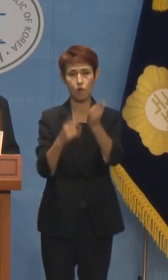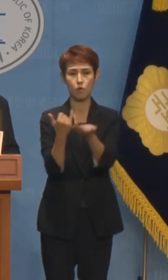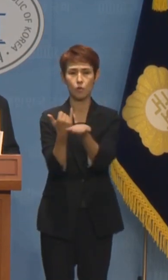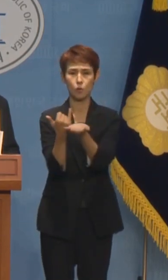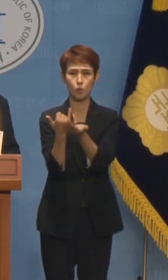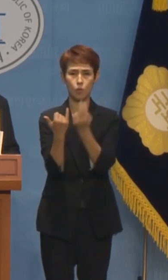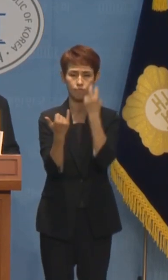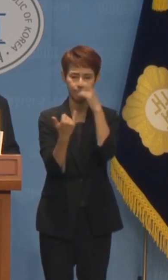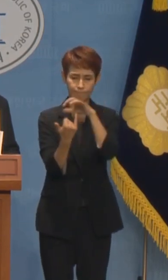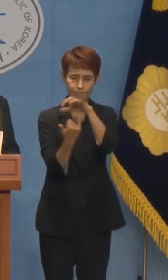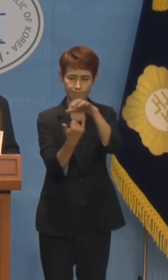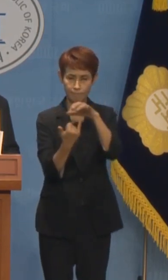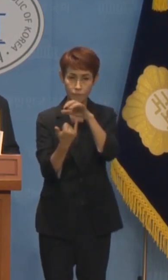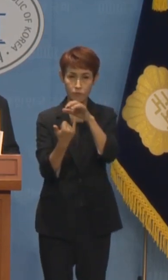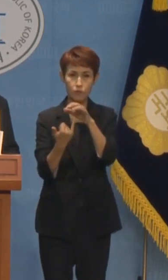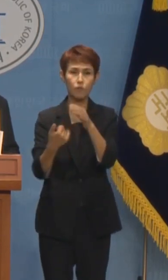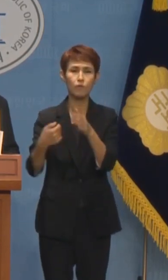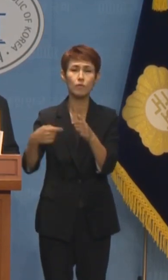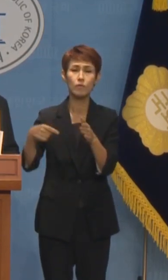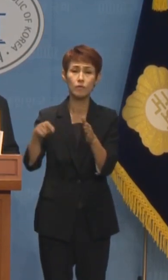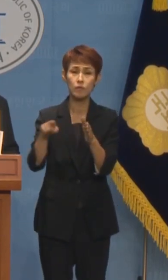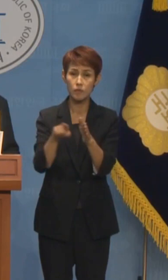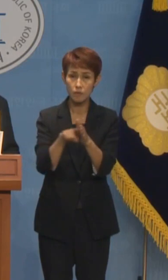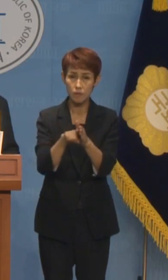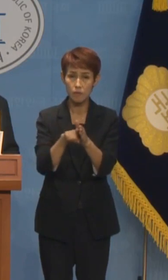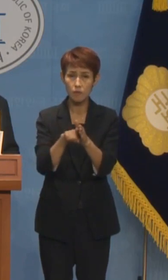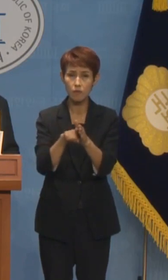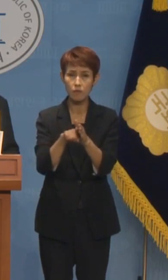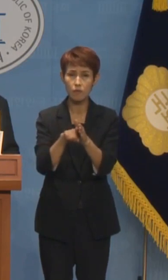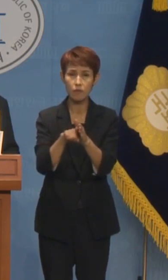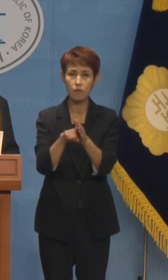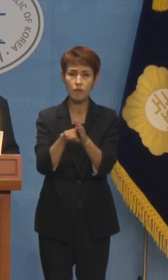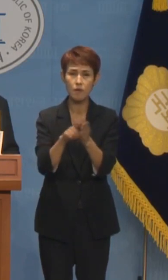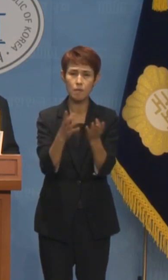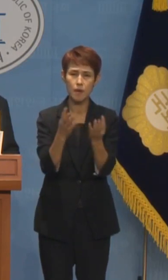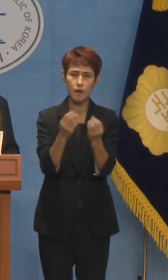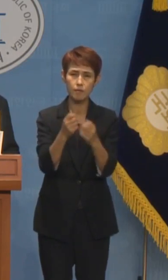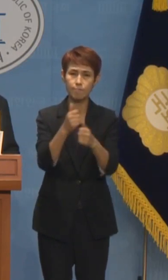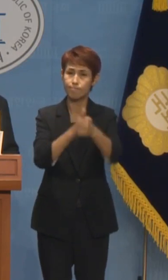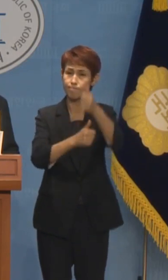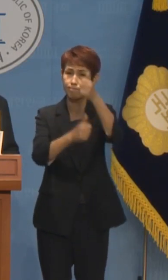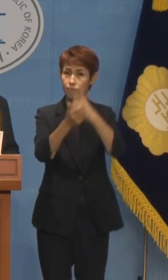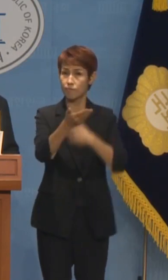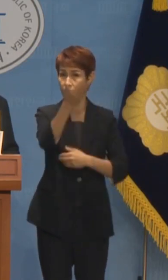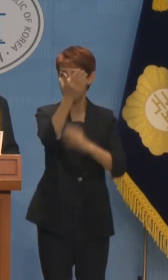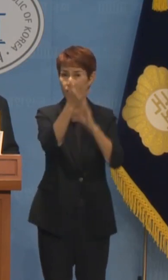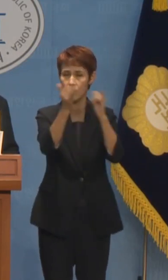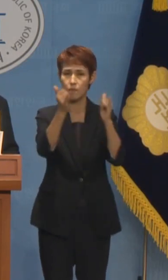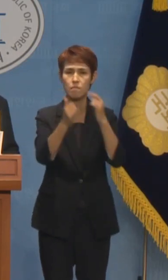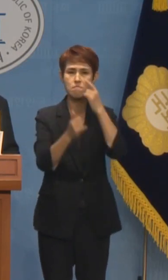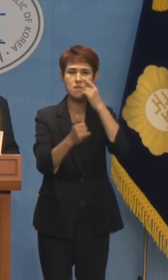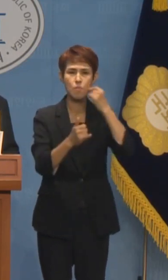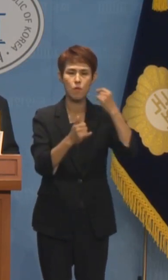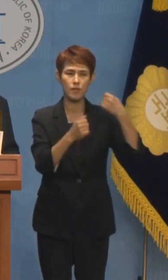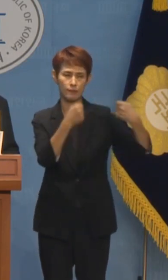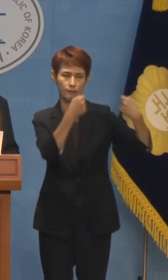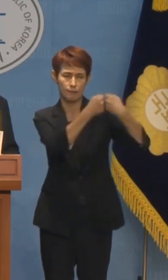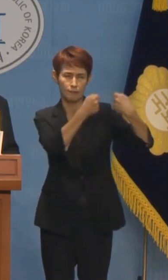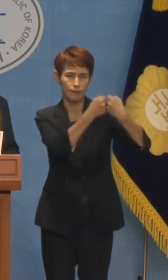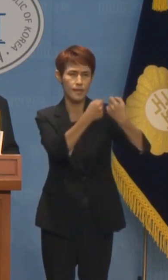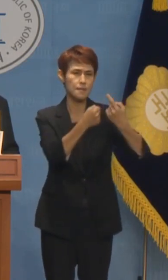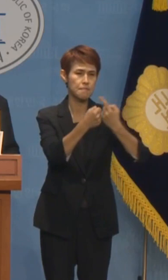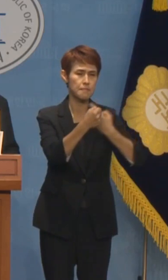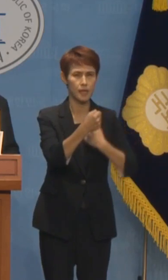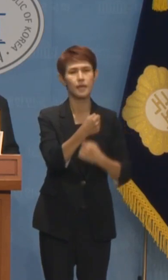위해서 그 바다를 지키기 위해서 수많은 일본과 싸워왔던 역사가